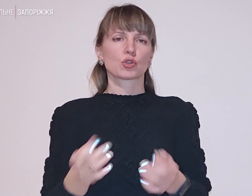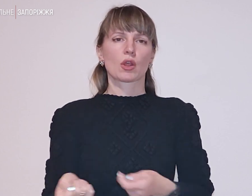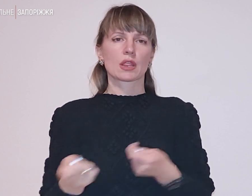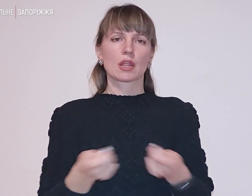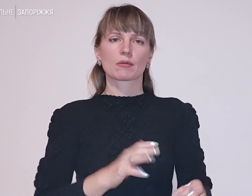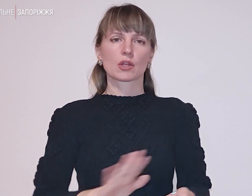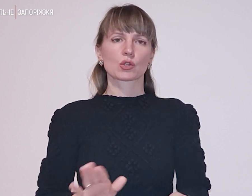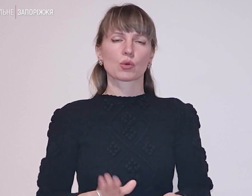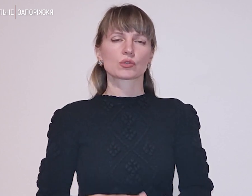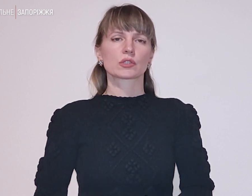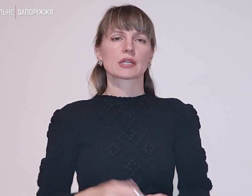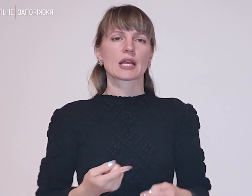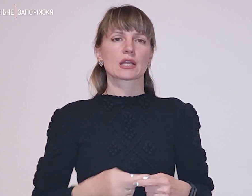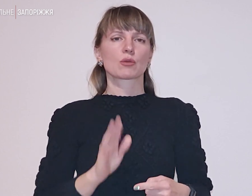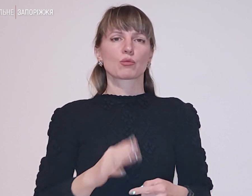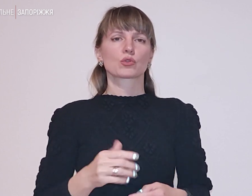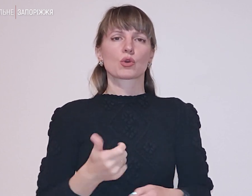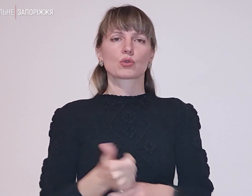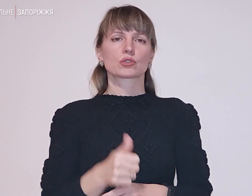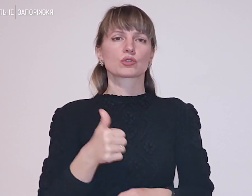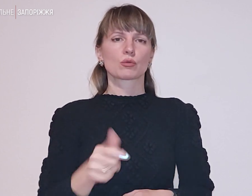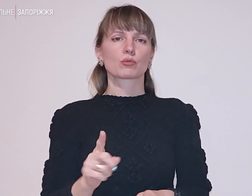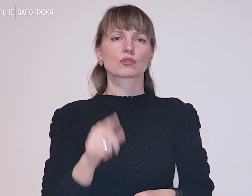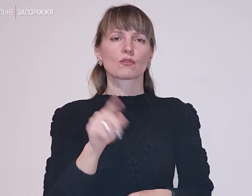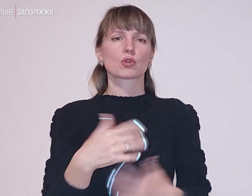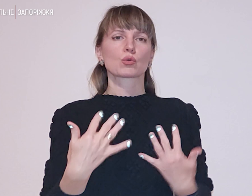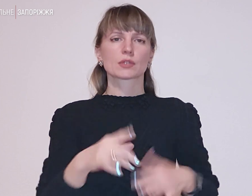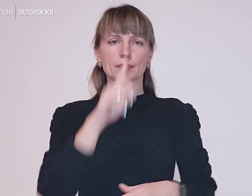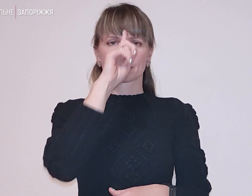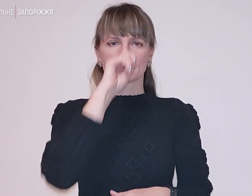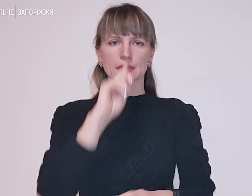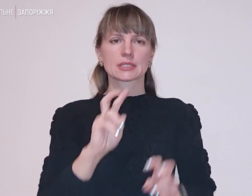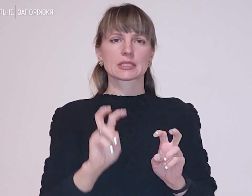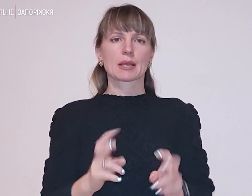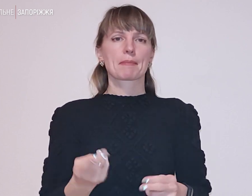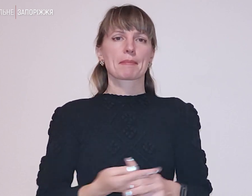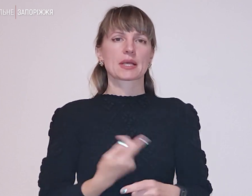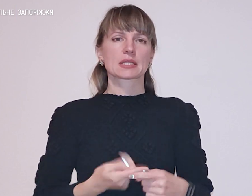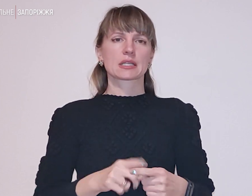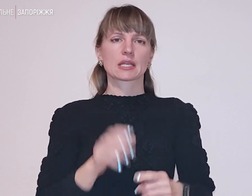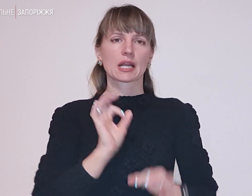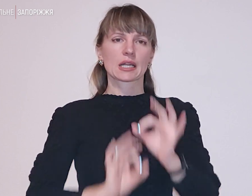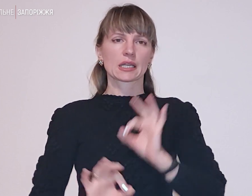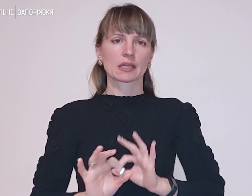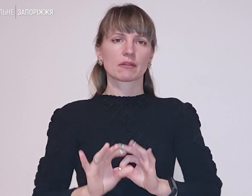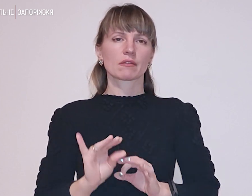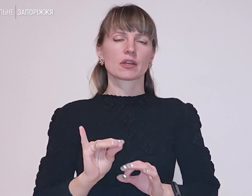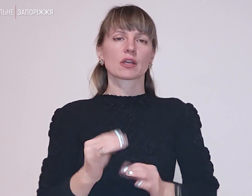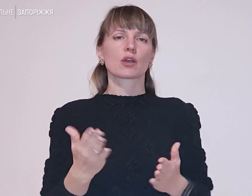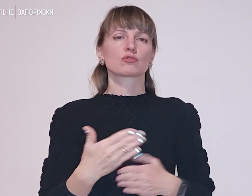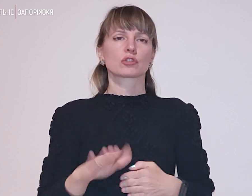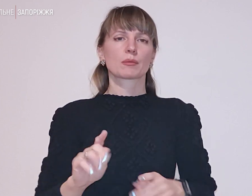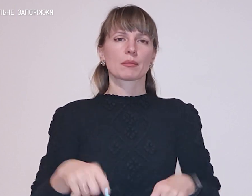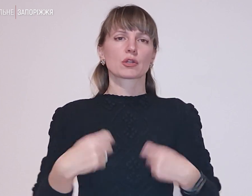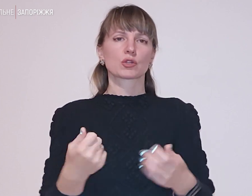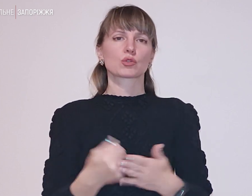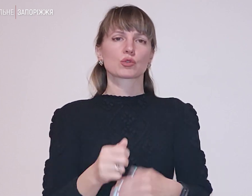надходить. Це буде дуже добре, адже вони вже місяць сидять без цих ліків. Якусь частину ми передамо до поліклінік